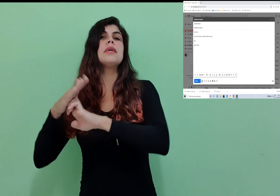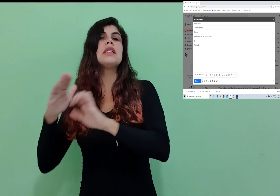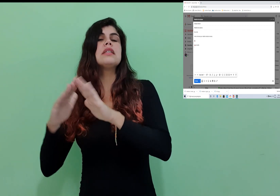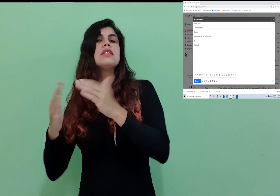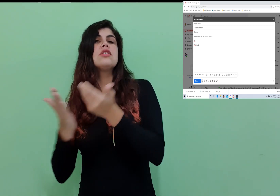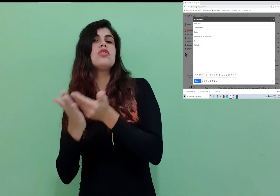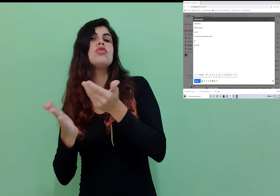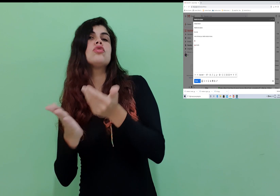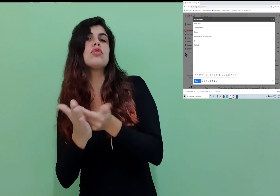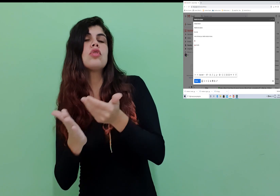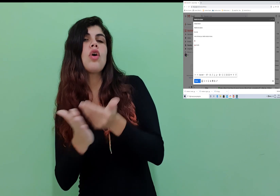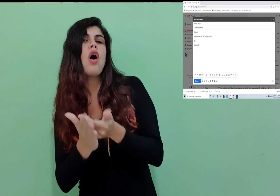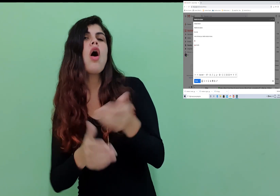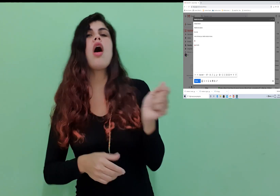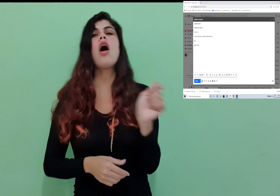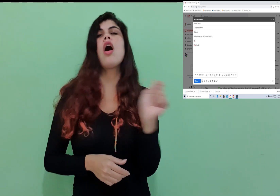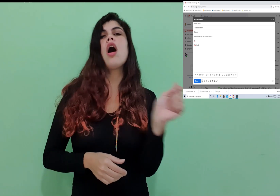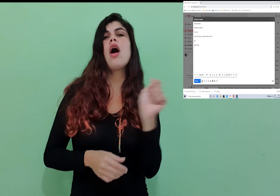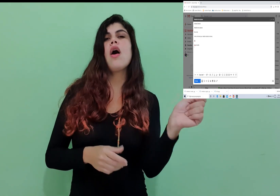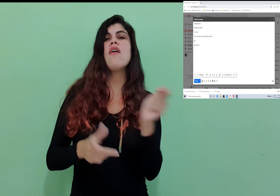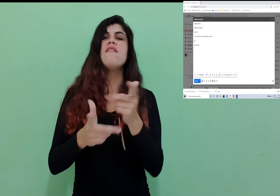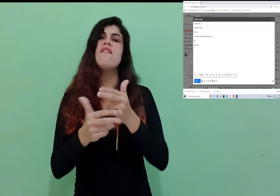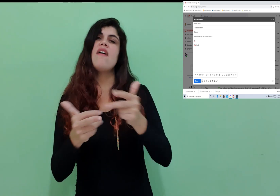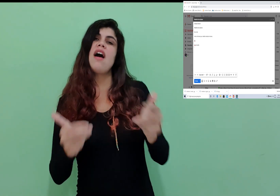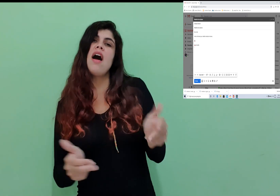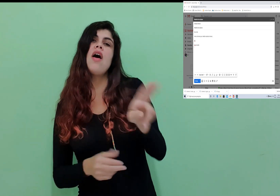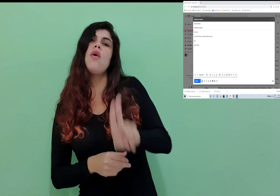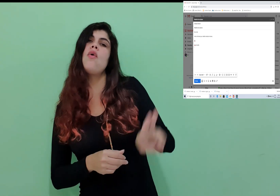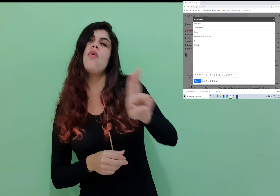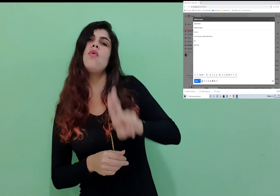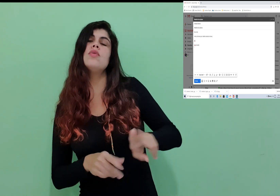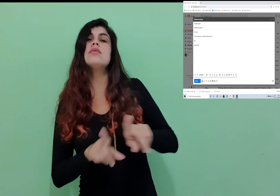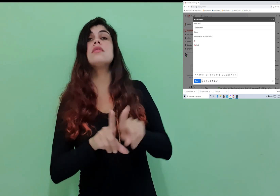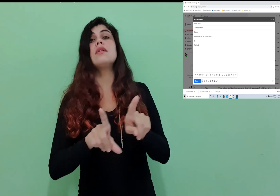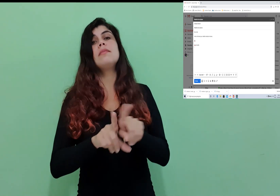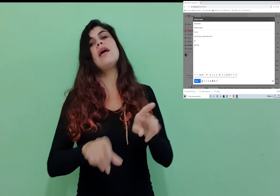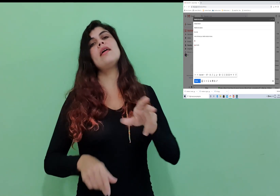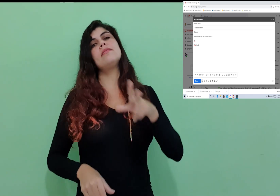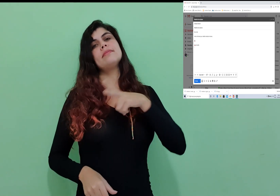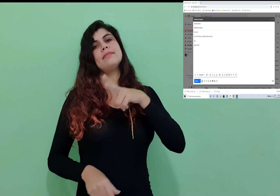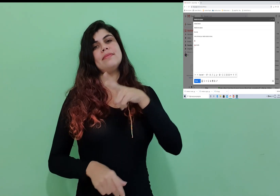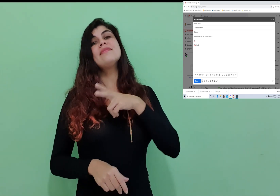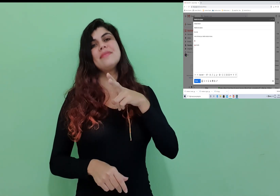comunicação em empresas, escolas, associações e também para uso particular.